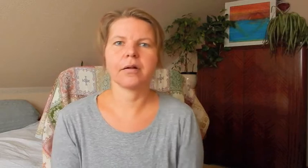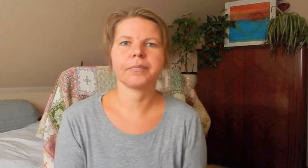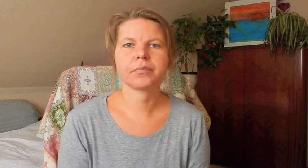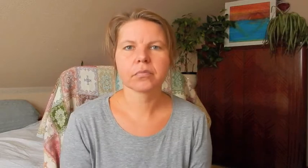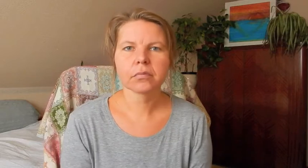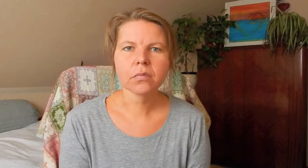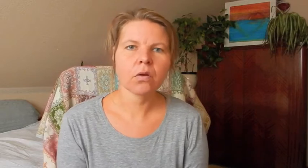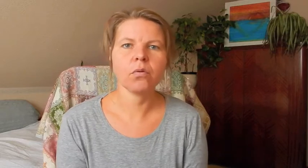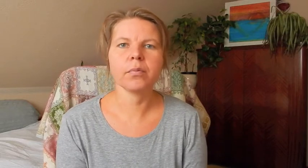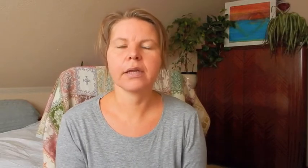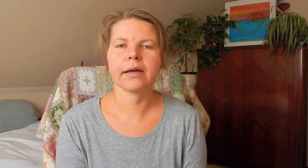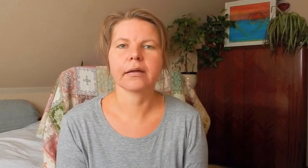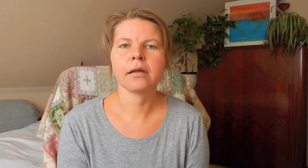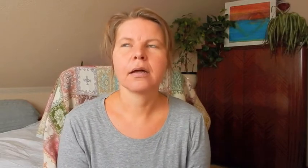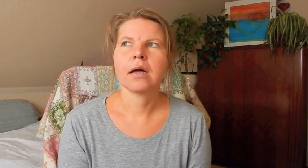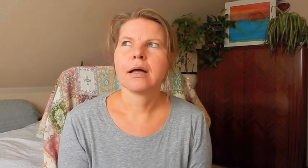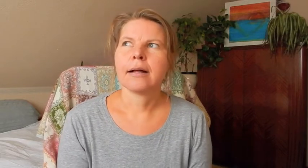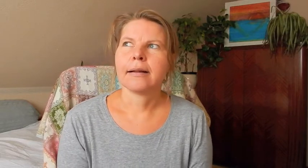mal oben in der Ecke.